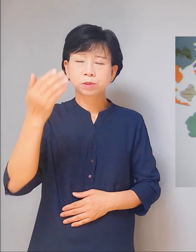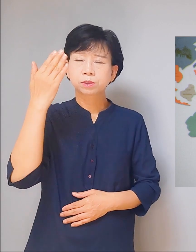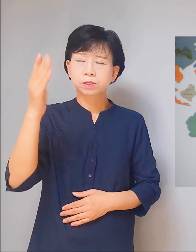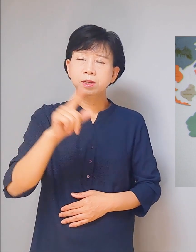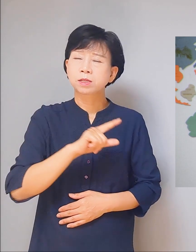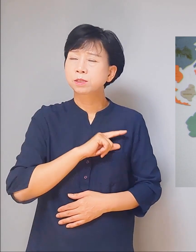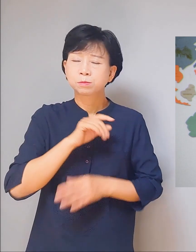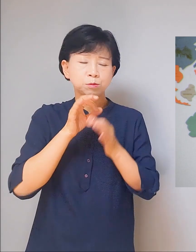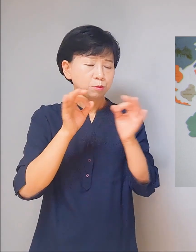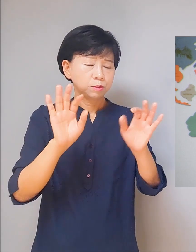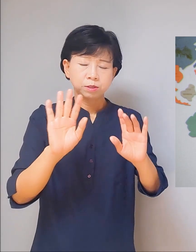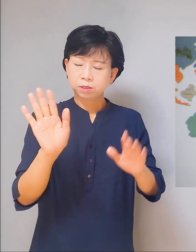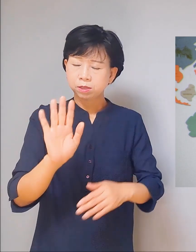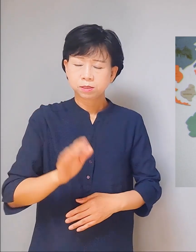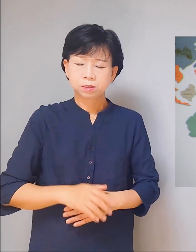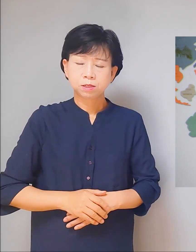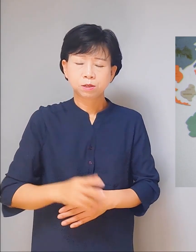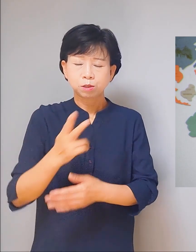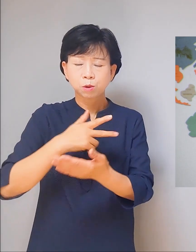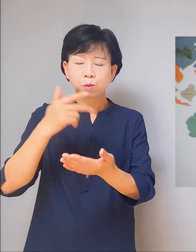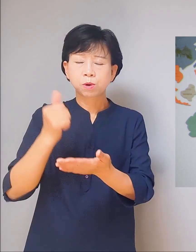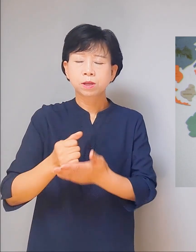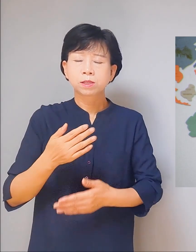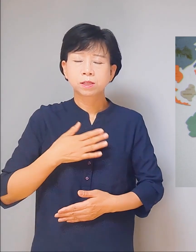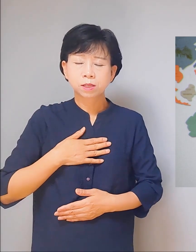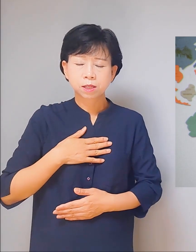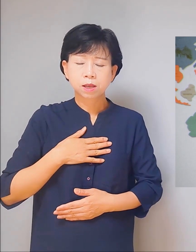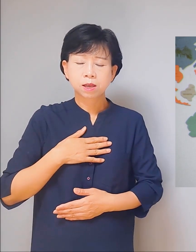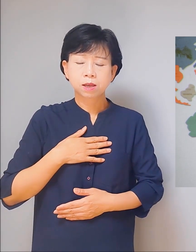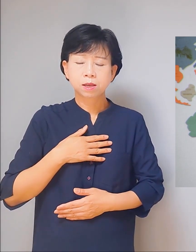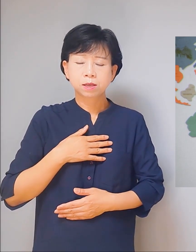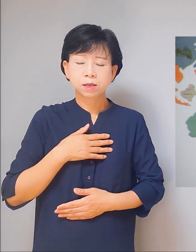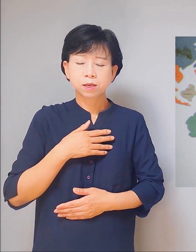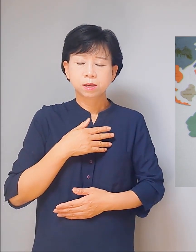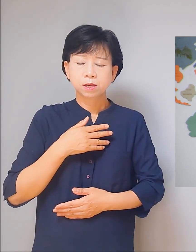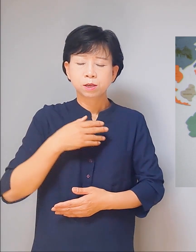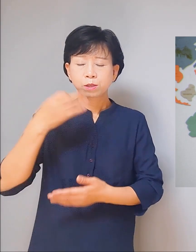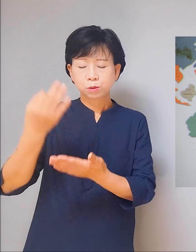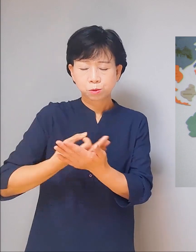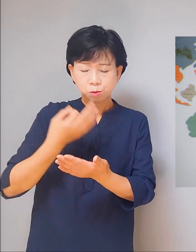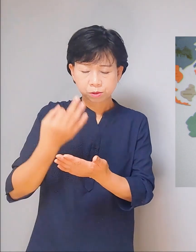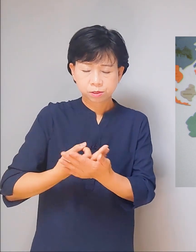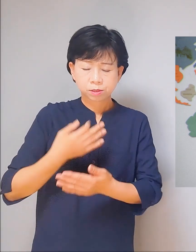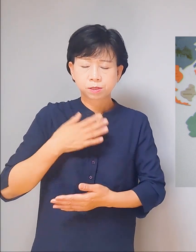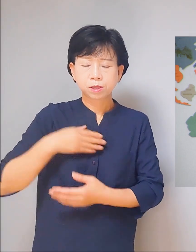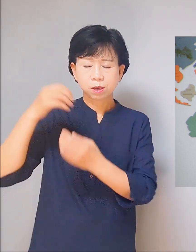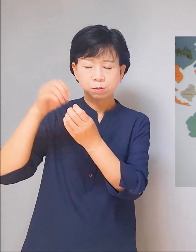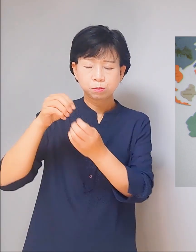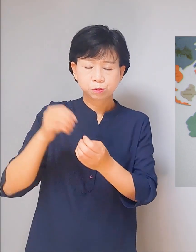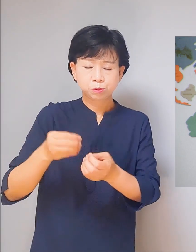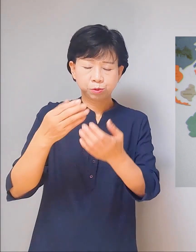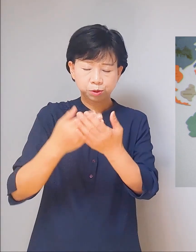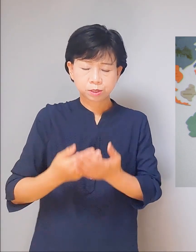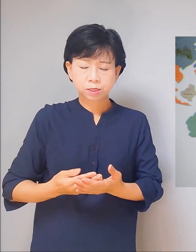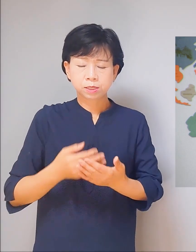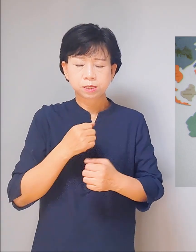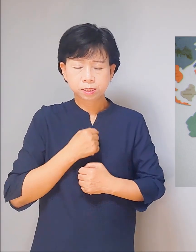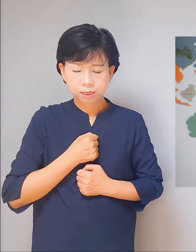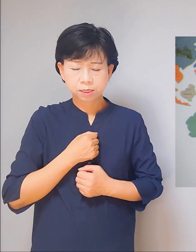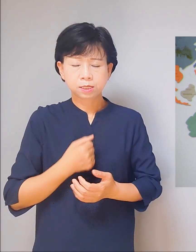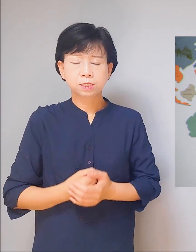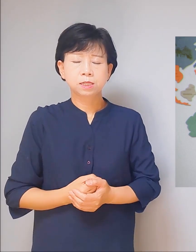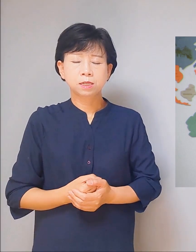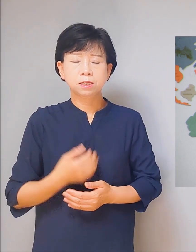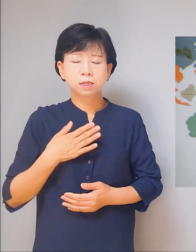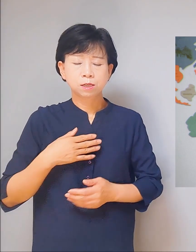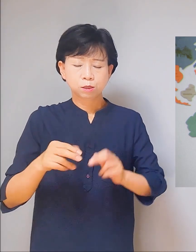부르지 아니하리로다. 여호와는 나의 산업과 나의 잔의 소득이시니 나의 분깃을 지키시나이다. 내게